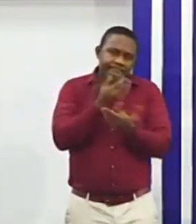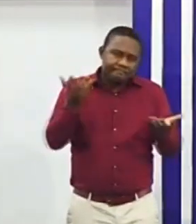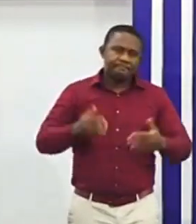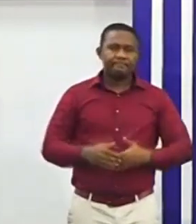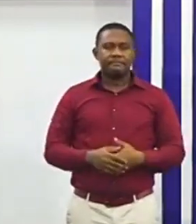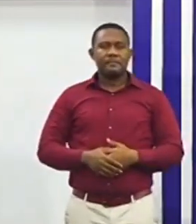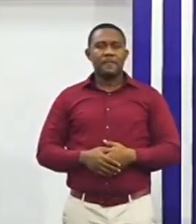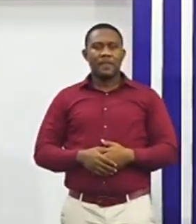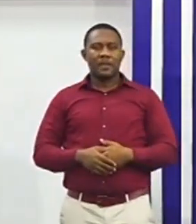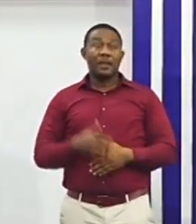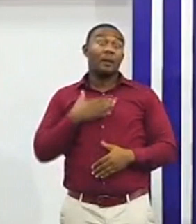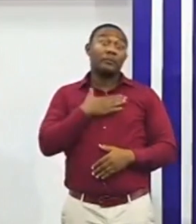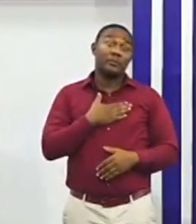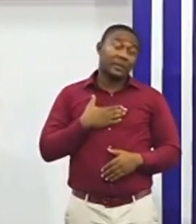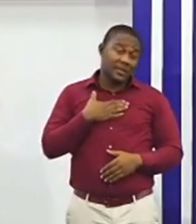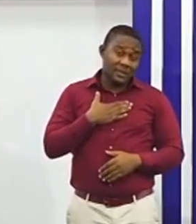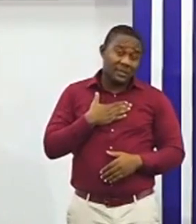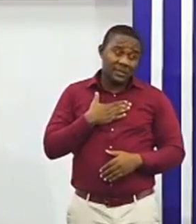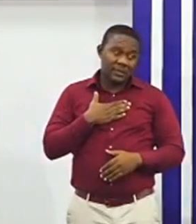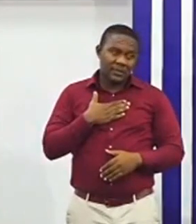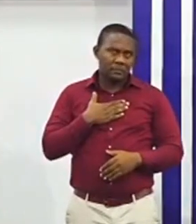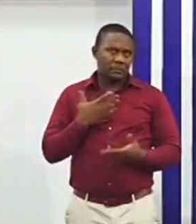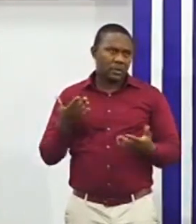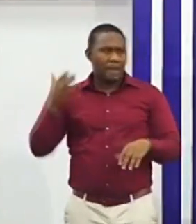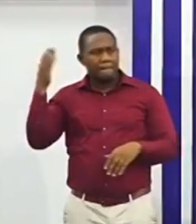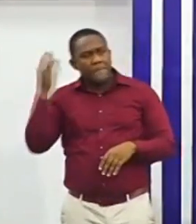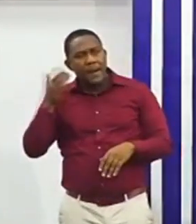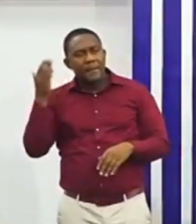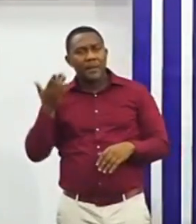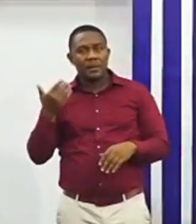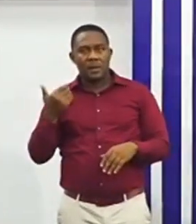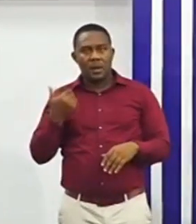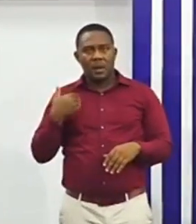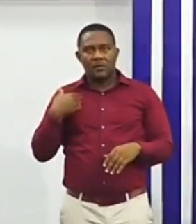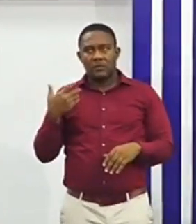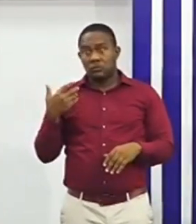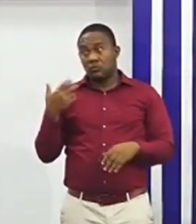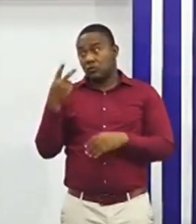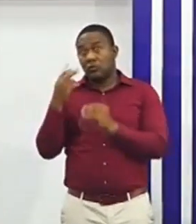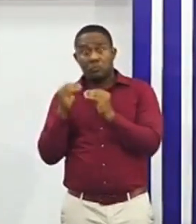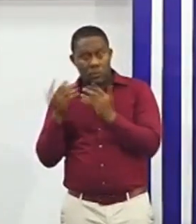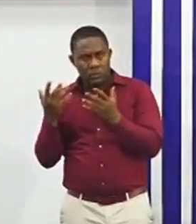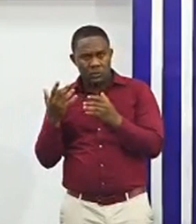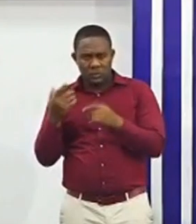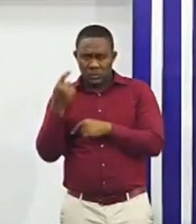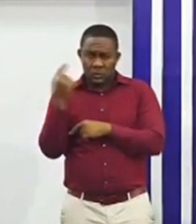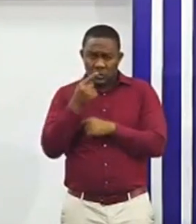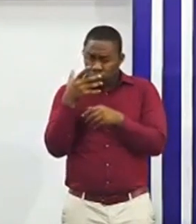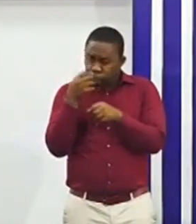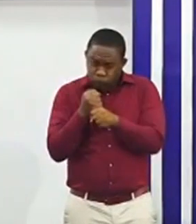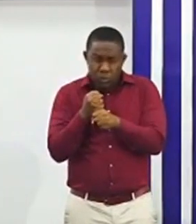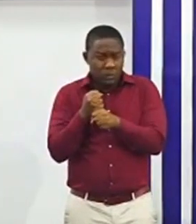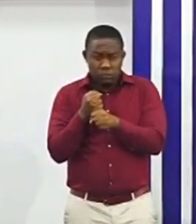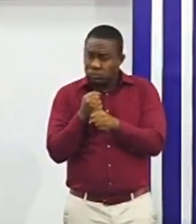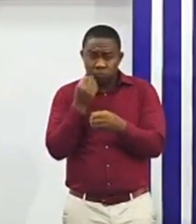ne a kaale ne lɛ a kaale ne a lɛ kyɛne puori a te ɛŋ poɔ a baalbɛ sɔro a